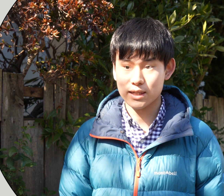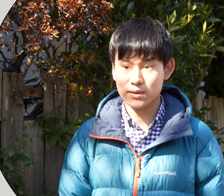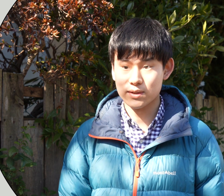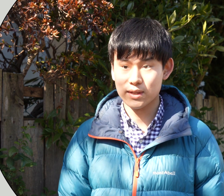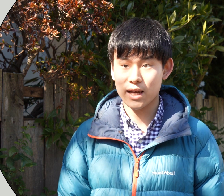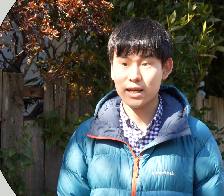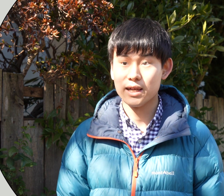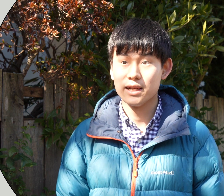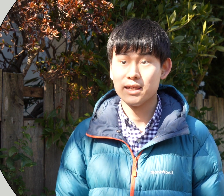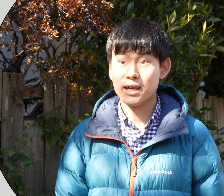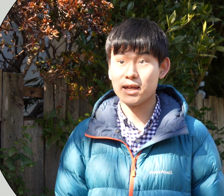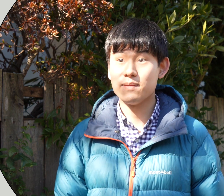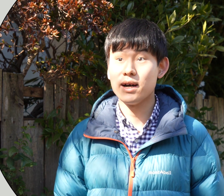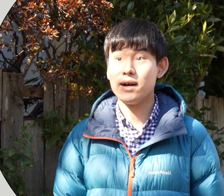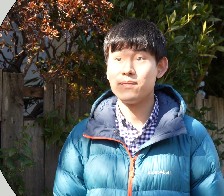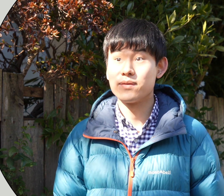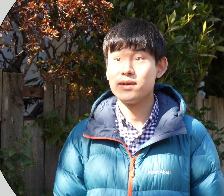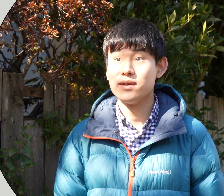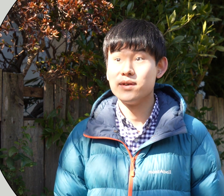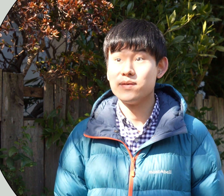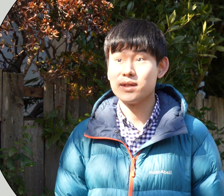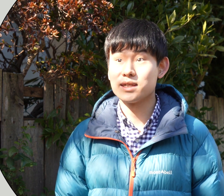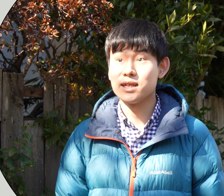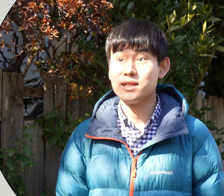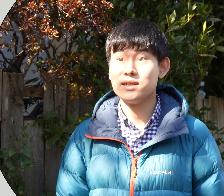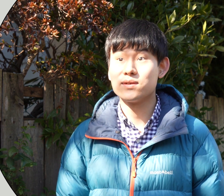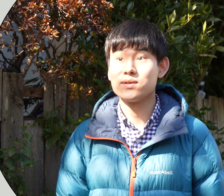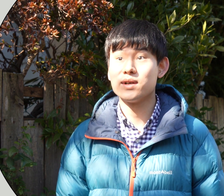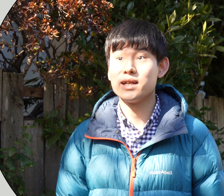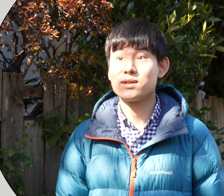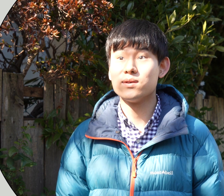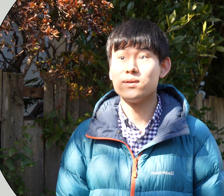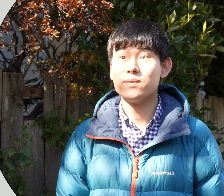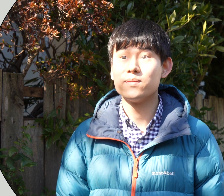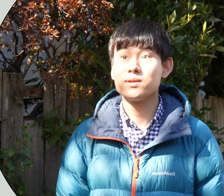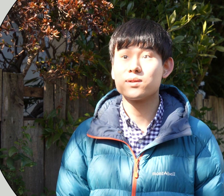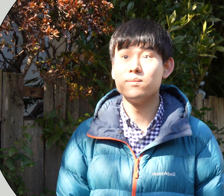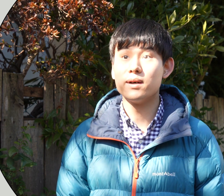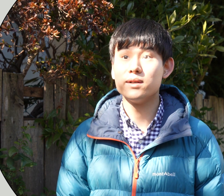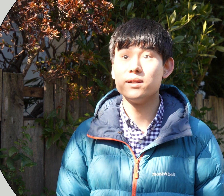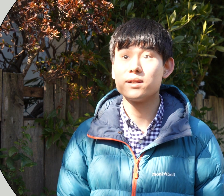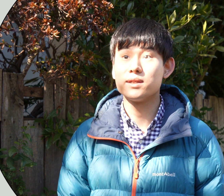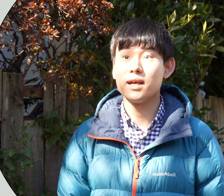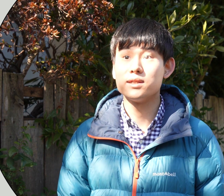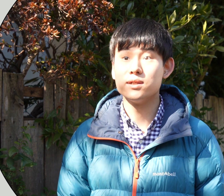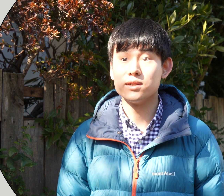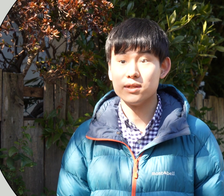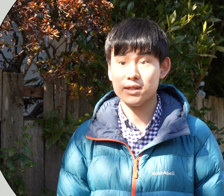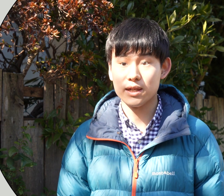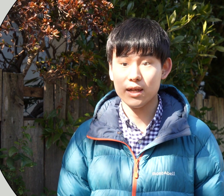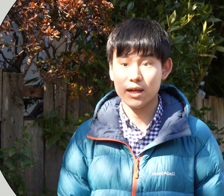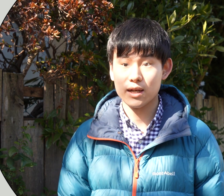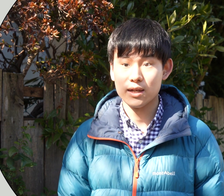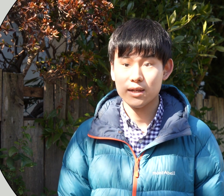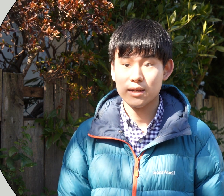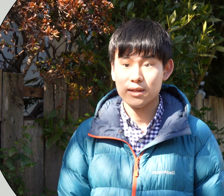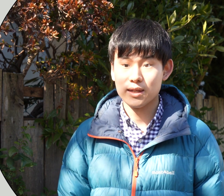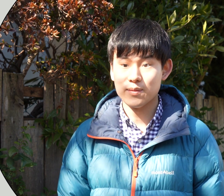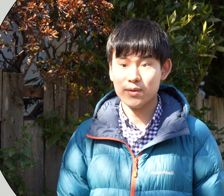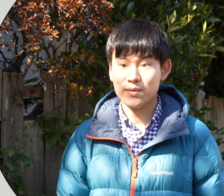ですよなんか想像で例えば和田さんの声だとちょっと丸くてツルツルして